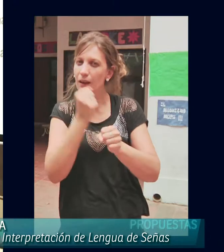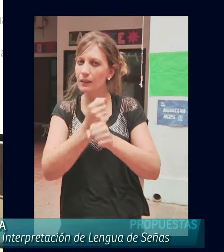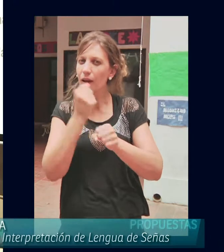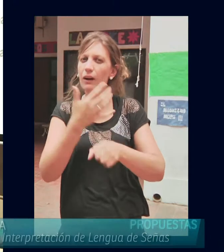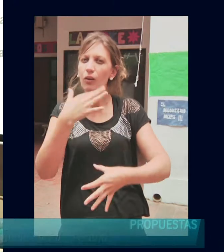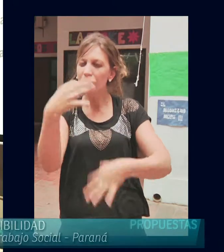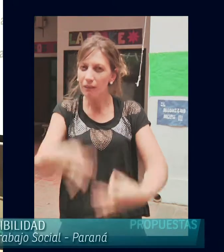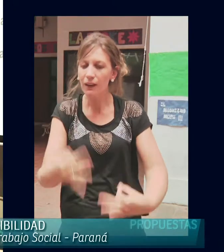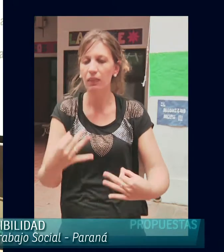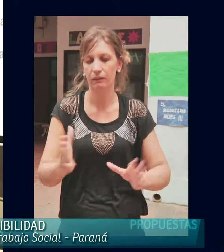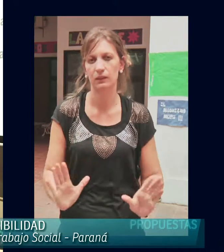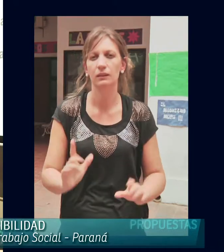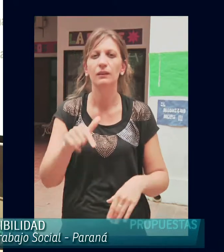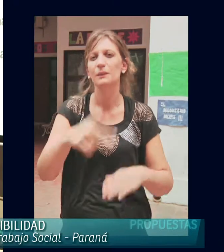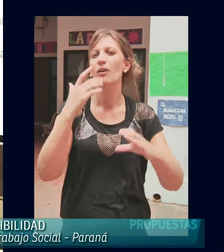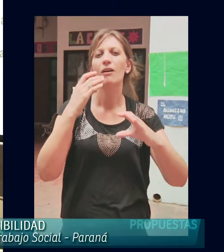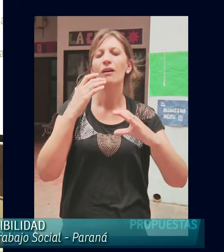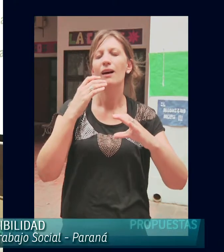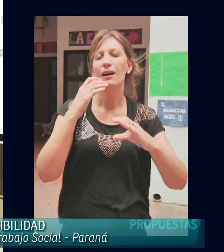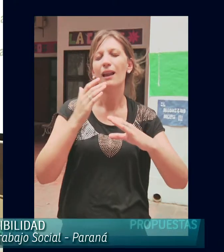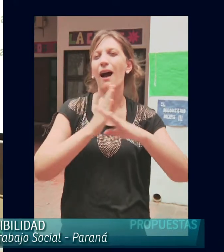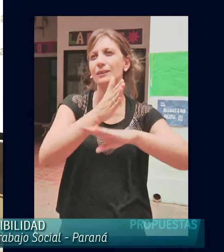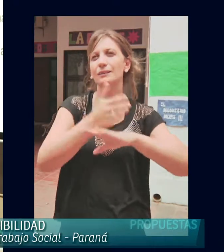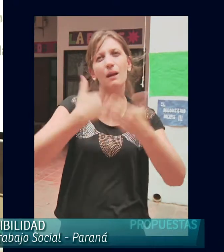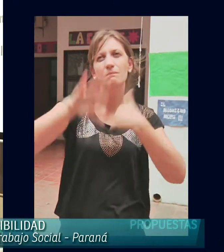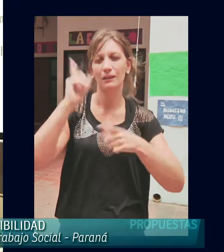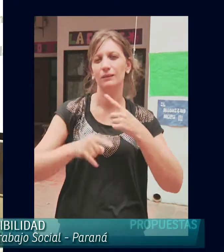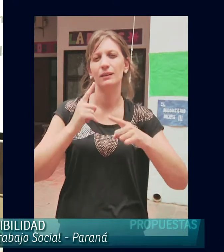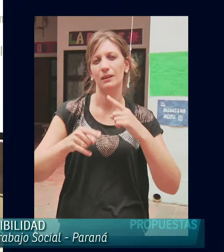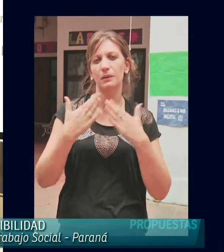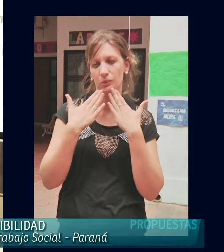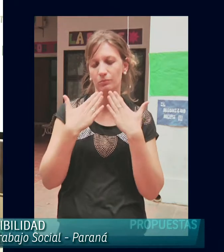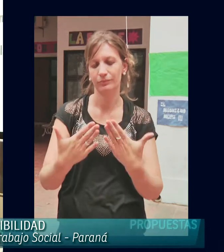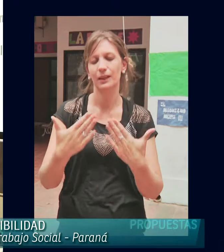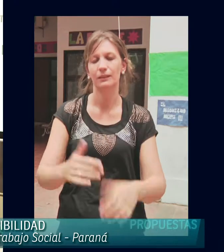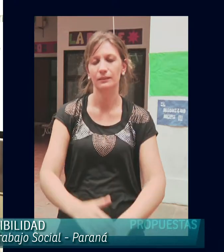haciendo realmente está bien hecho. Pero la accesibilidad excede ampliamente lo del intérprete.